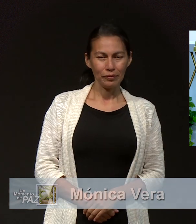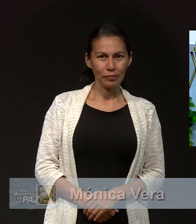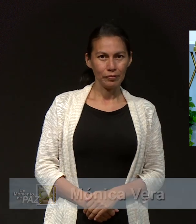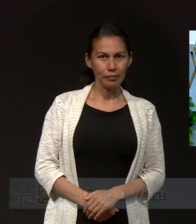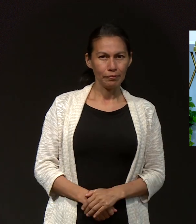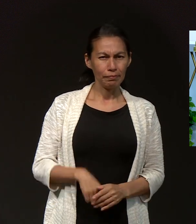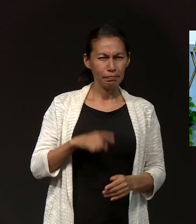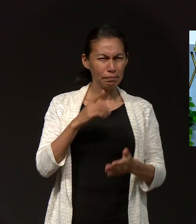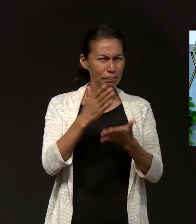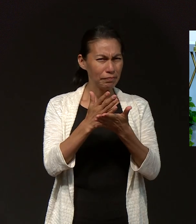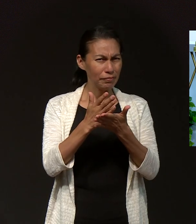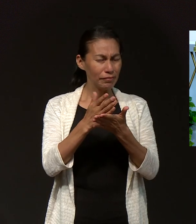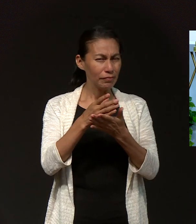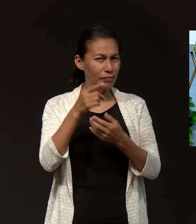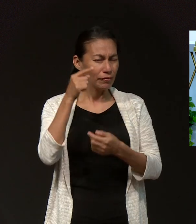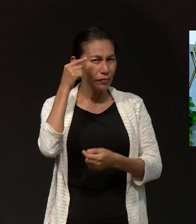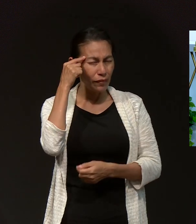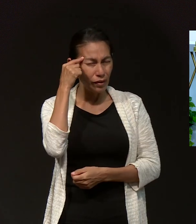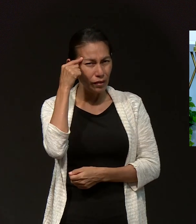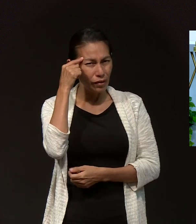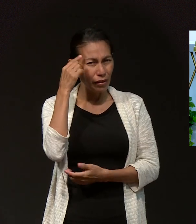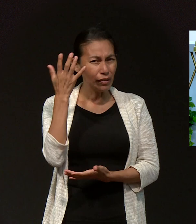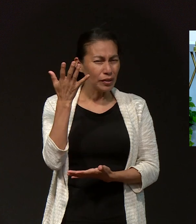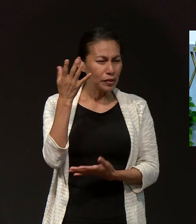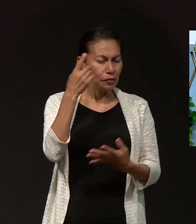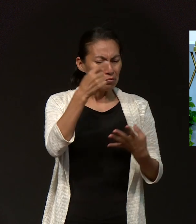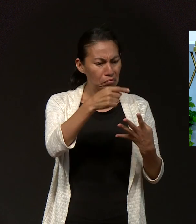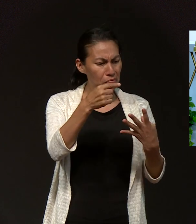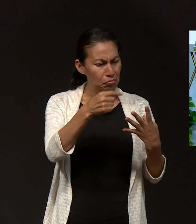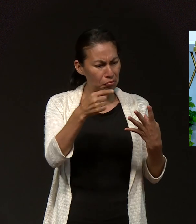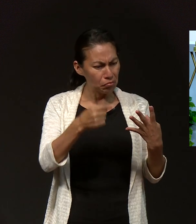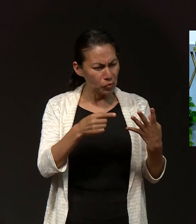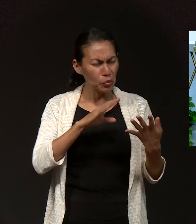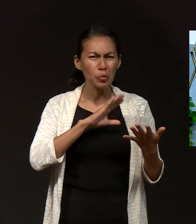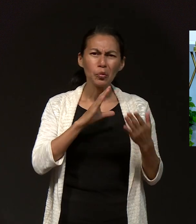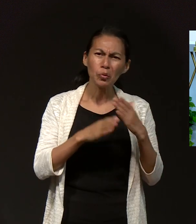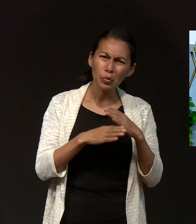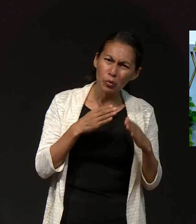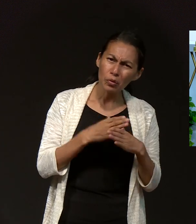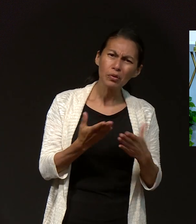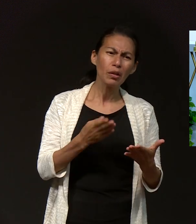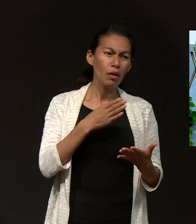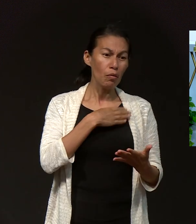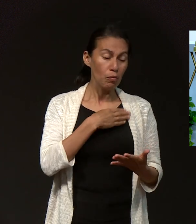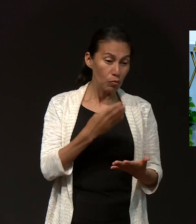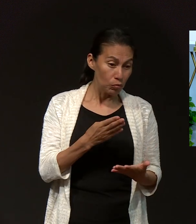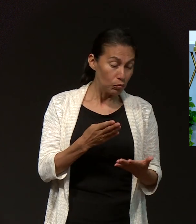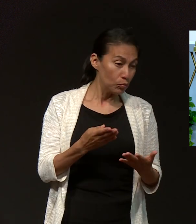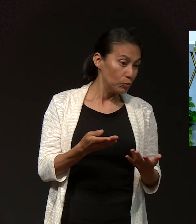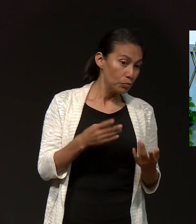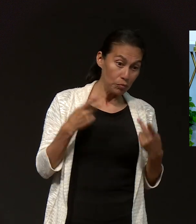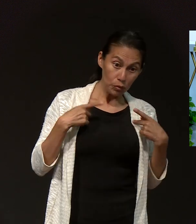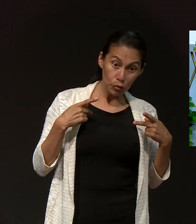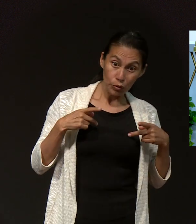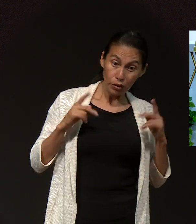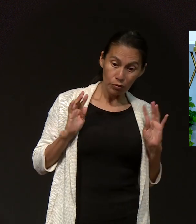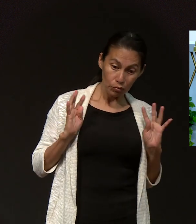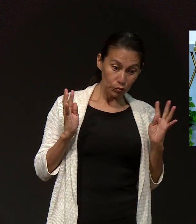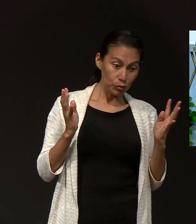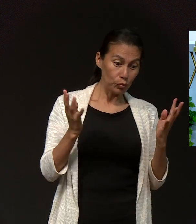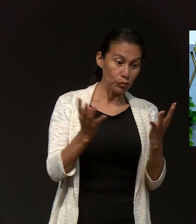Detente un momento a pensar cuántas buenas cosas y personas tienes a tu alrededor.